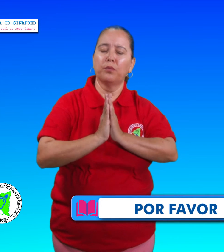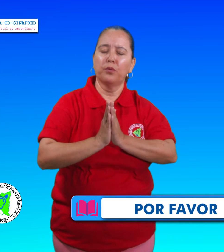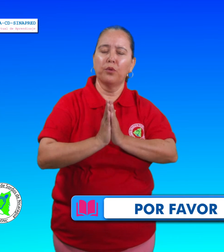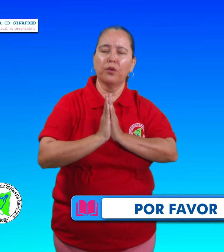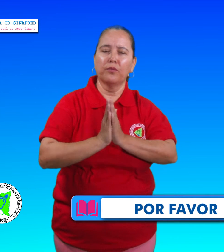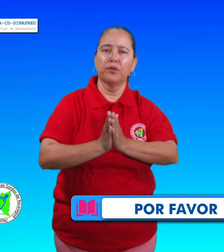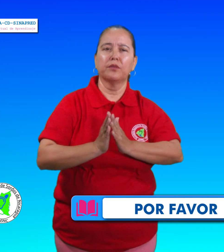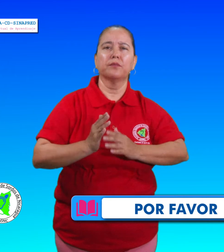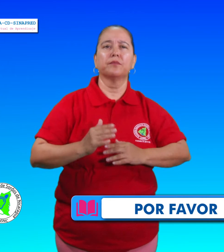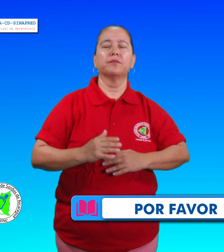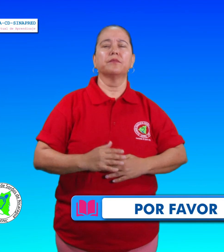Por favor.